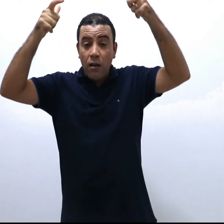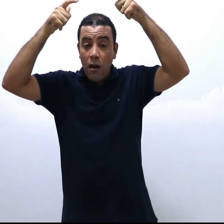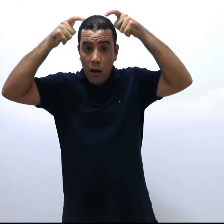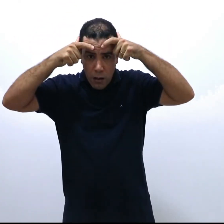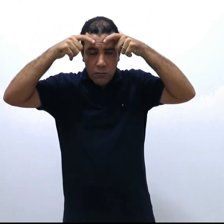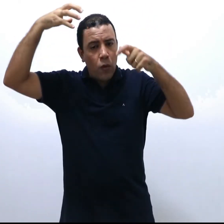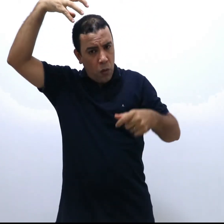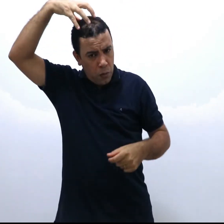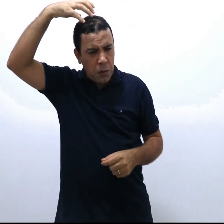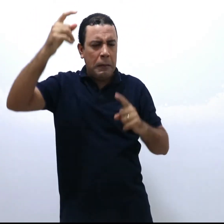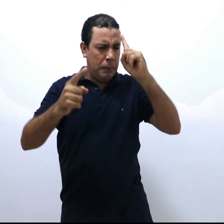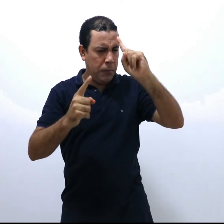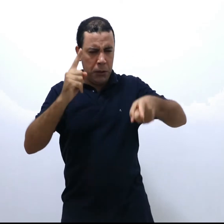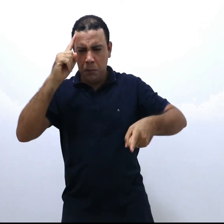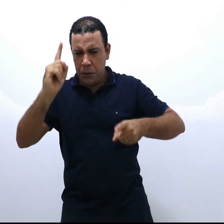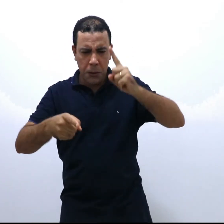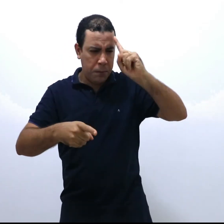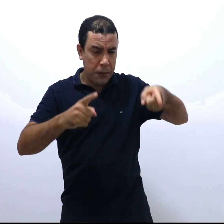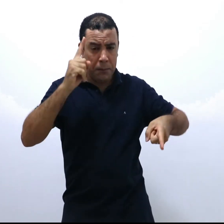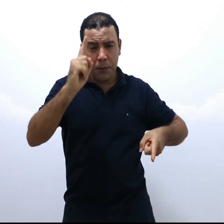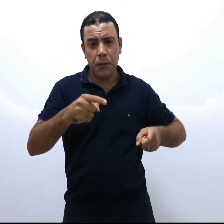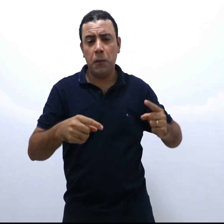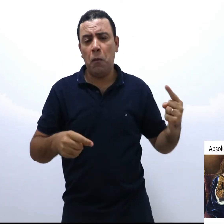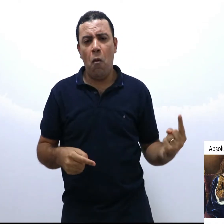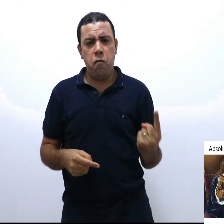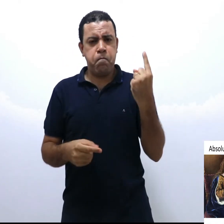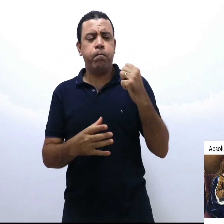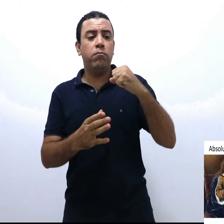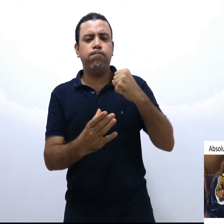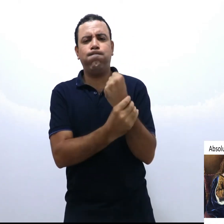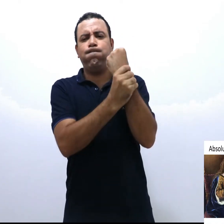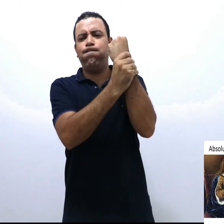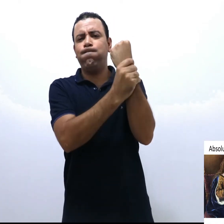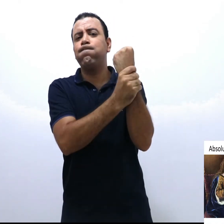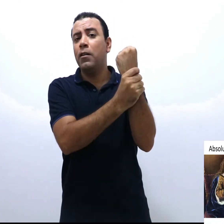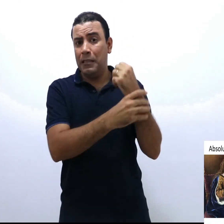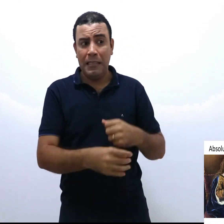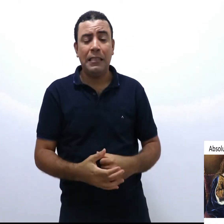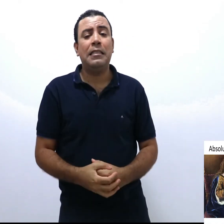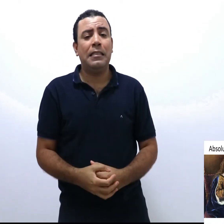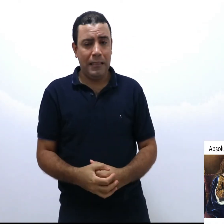Na França, o rei, o monarca, ainda era absoluto. Ele tinha um poder muito